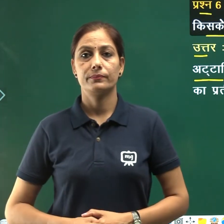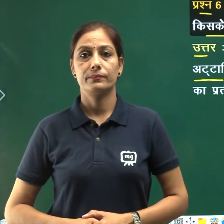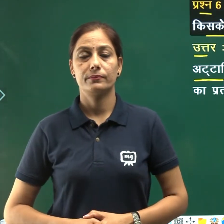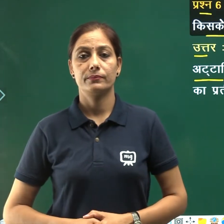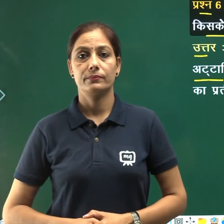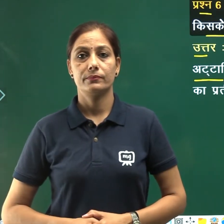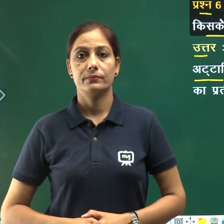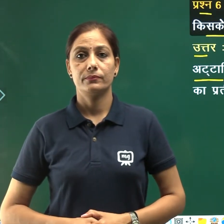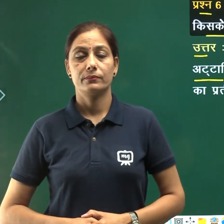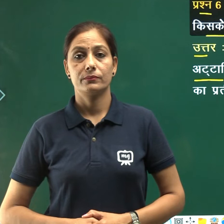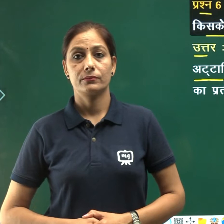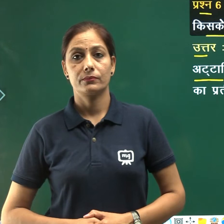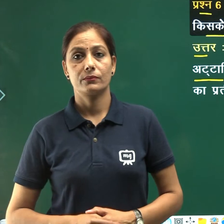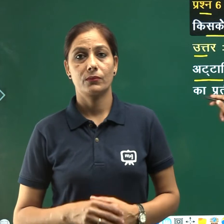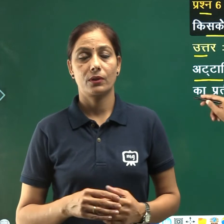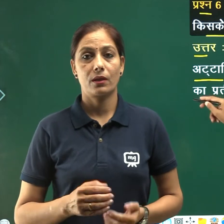सुविधा संपन्न वर्ग का